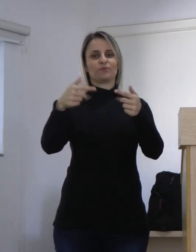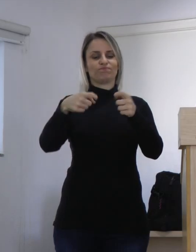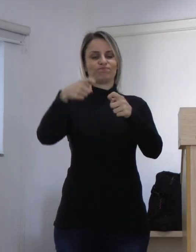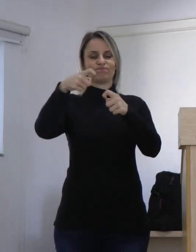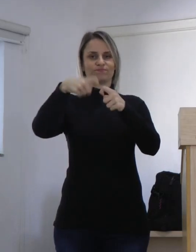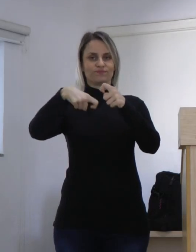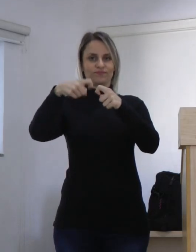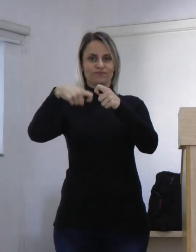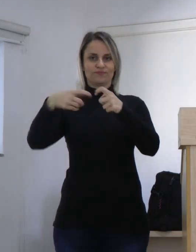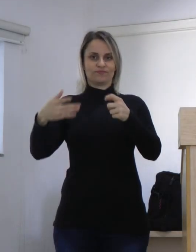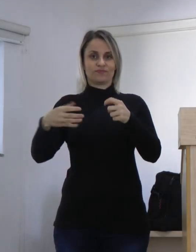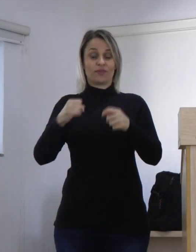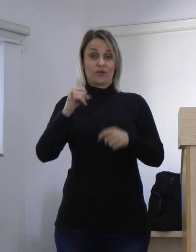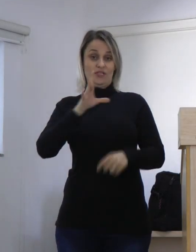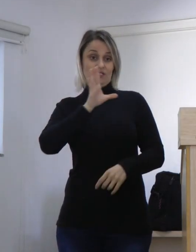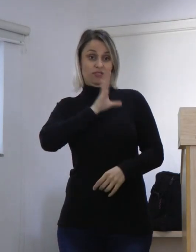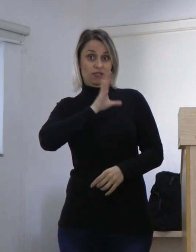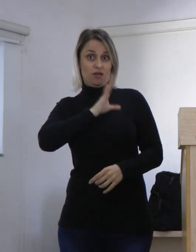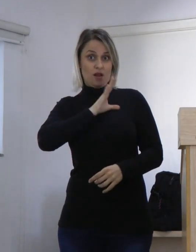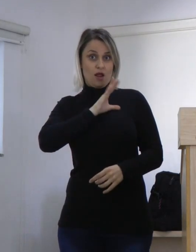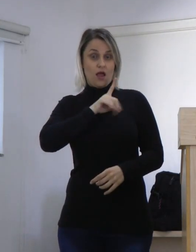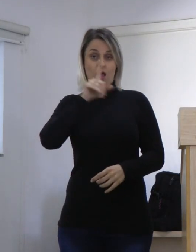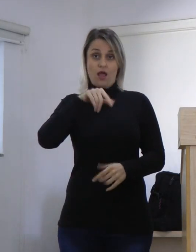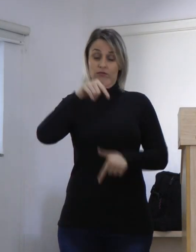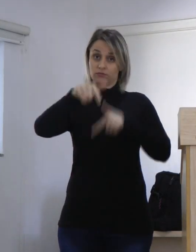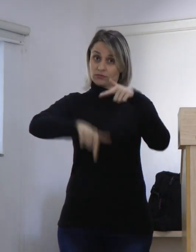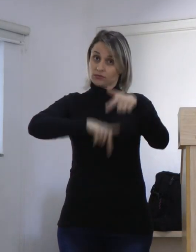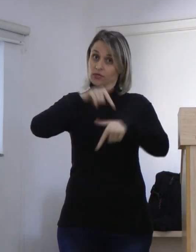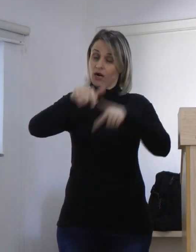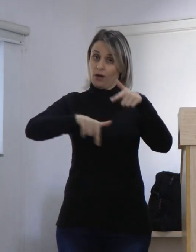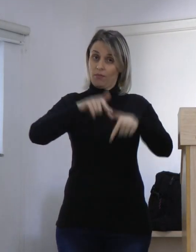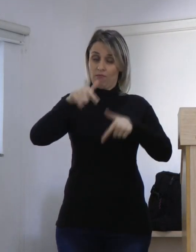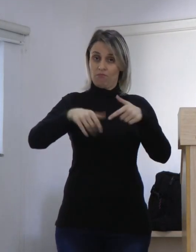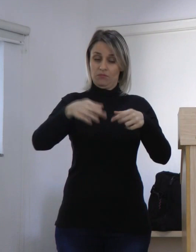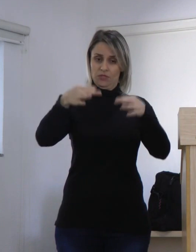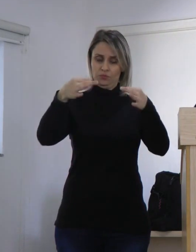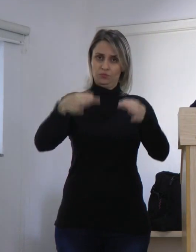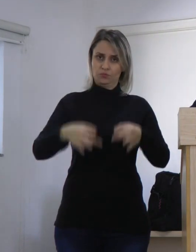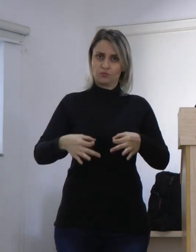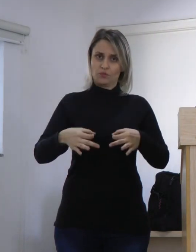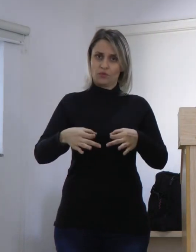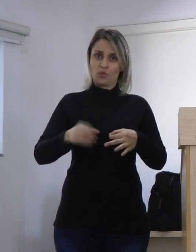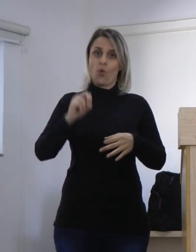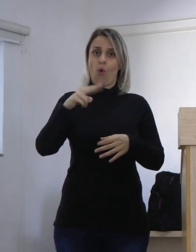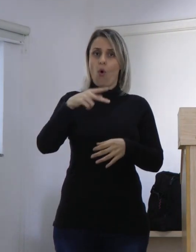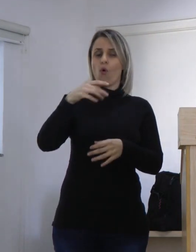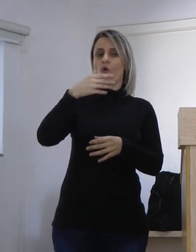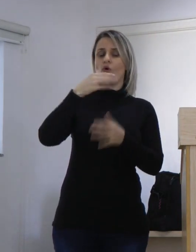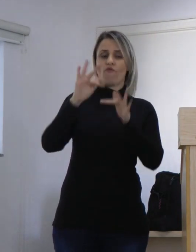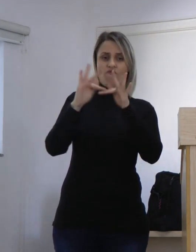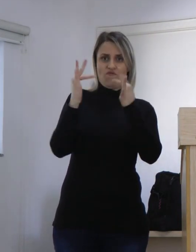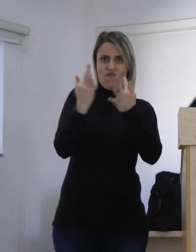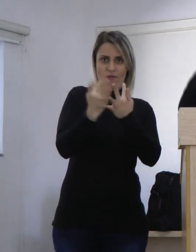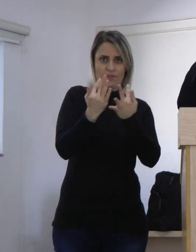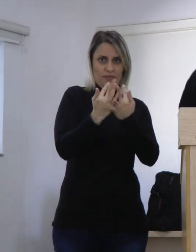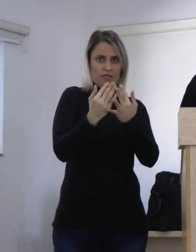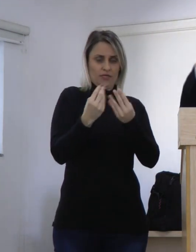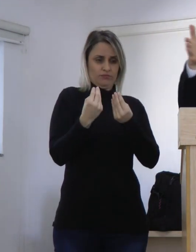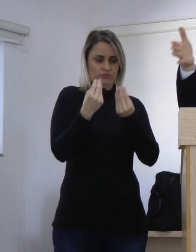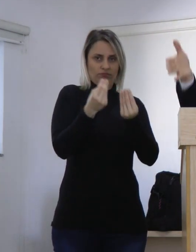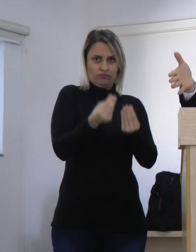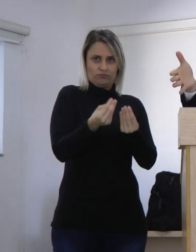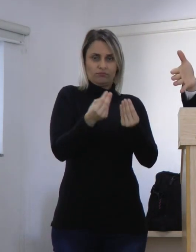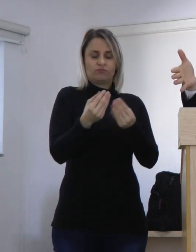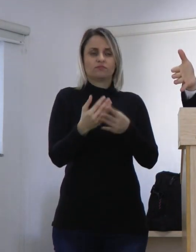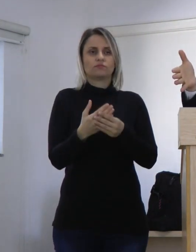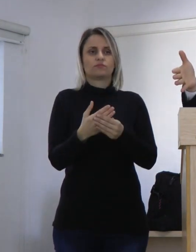Se a riqueza é fruto do trabalho honesto ou de uma herança, não há nenhum problema. Porque o trabalho é uma